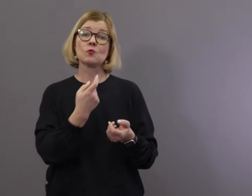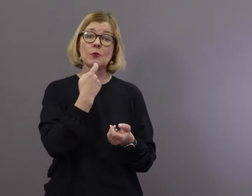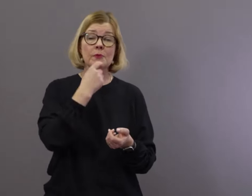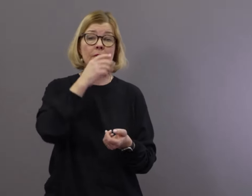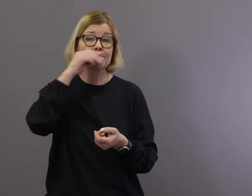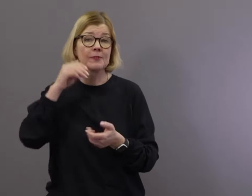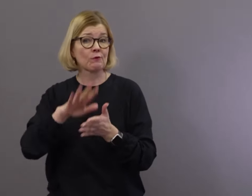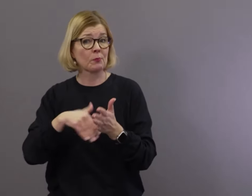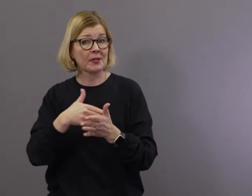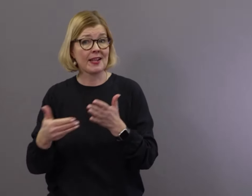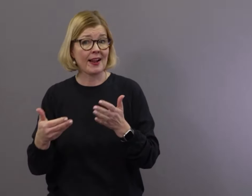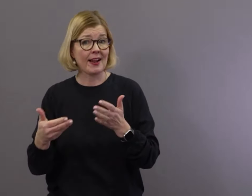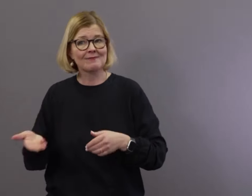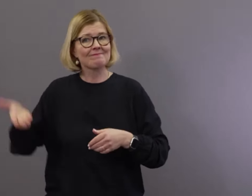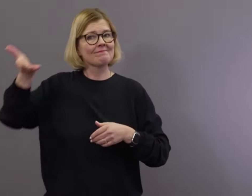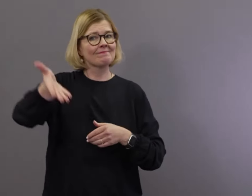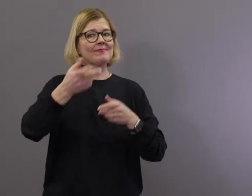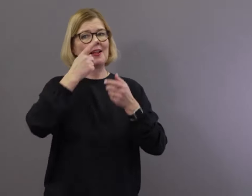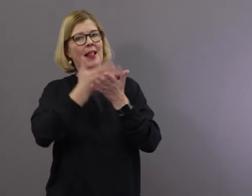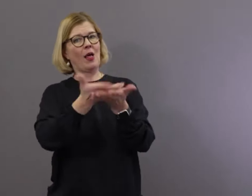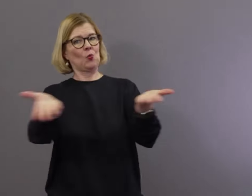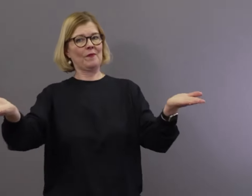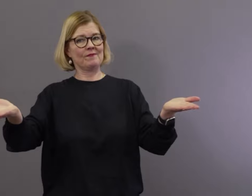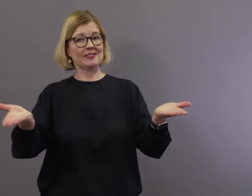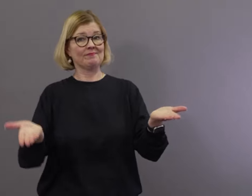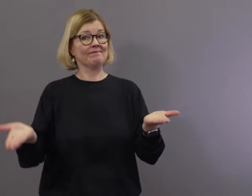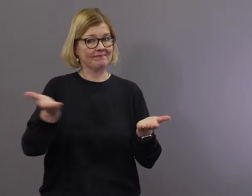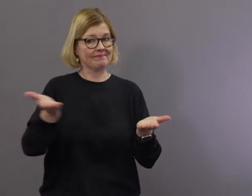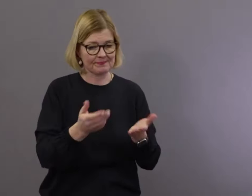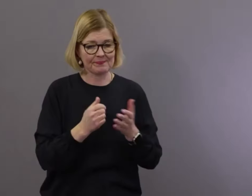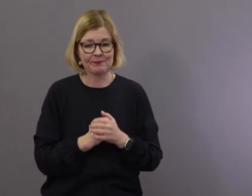Tai nostanut viittomakieltä näkyville.